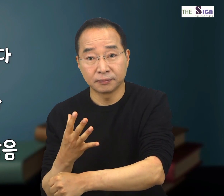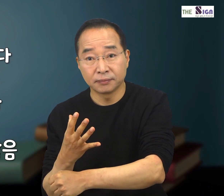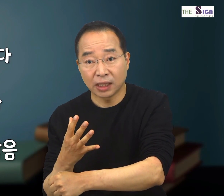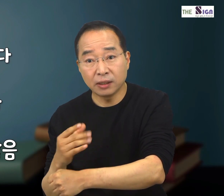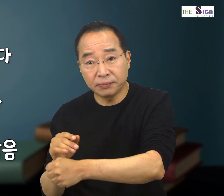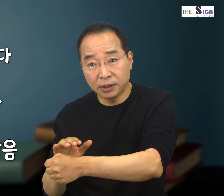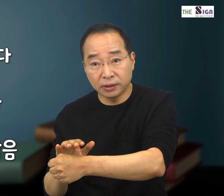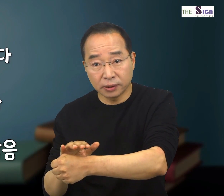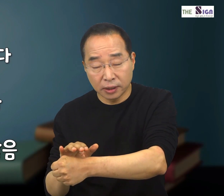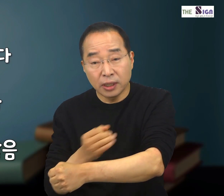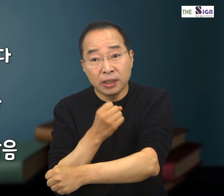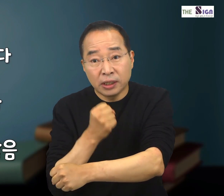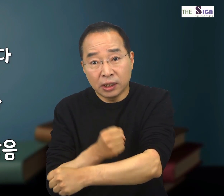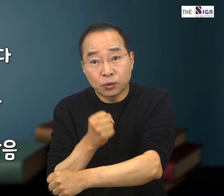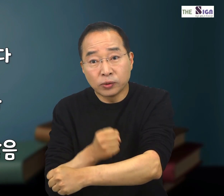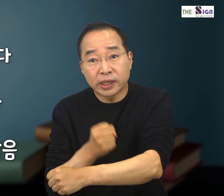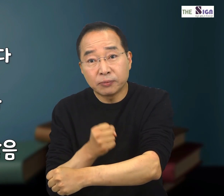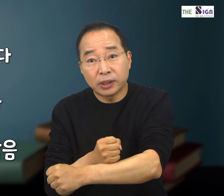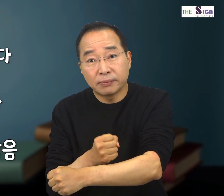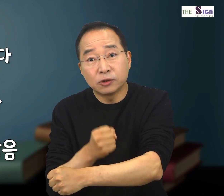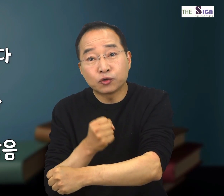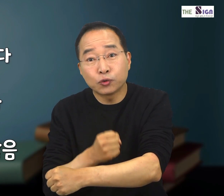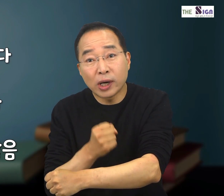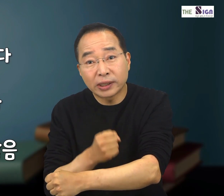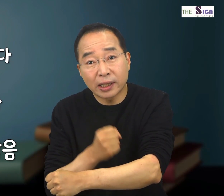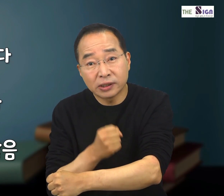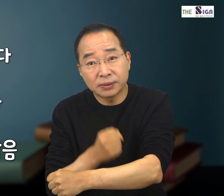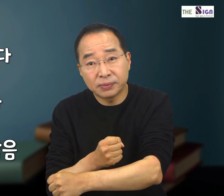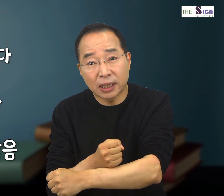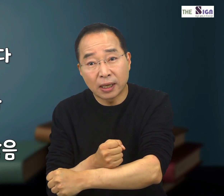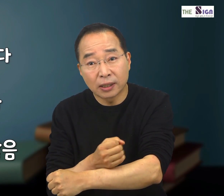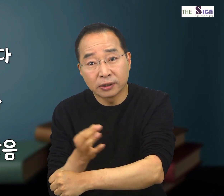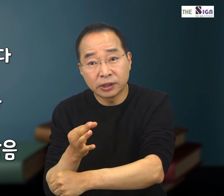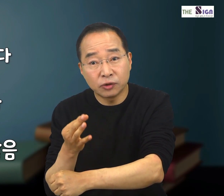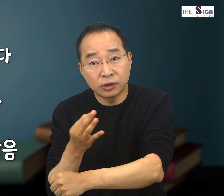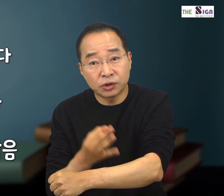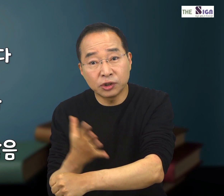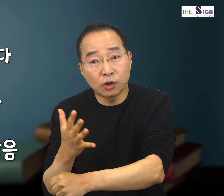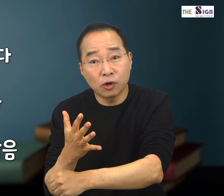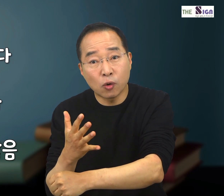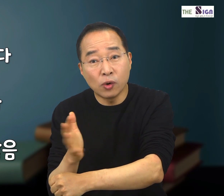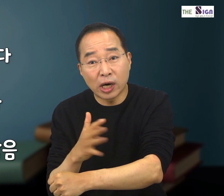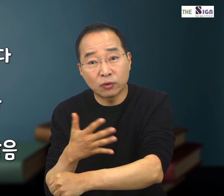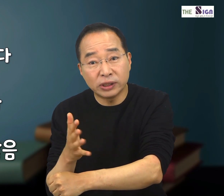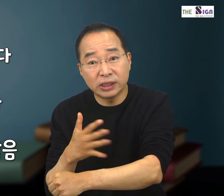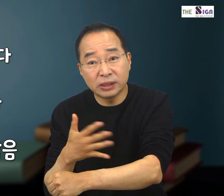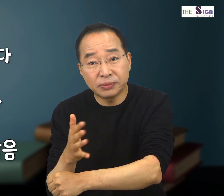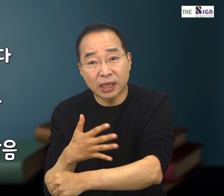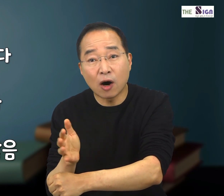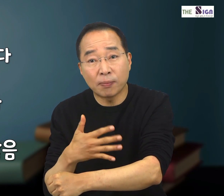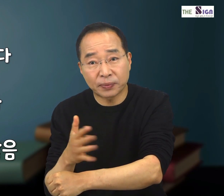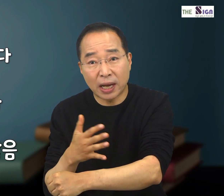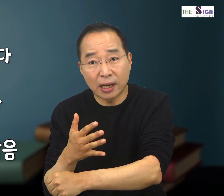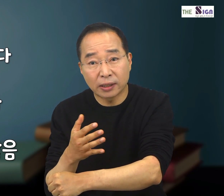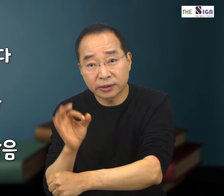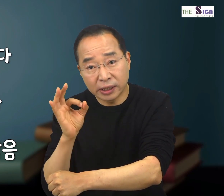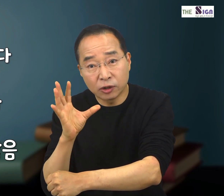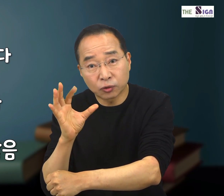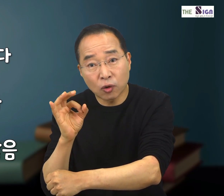이 의미는 이 동작이 뭐냐면 수고하다라는 뜻입니다. 그리고 이 튕겨 올라오는 이 의미가 없다. 자, 이것도